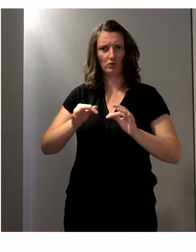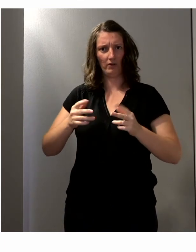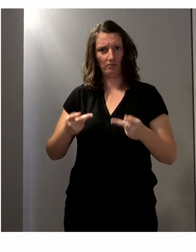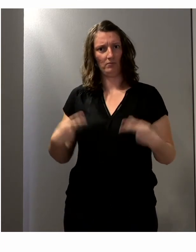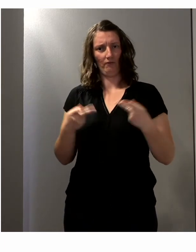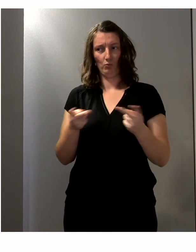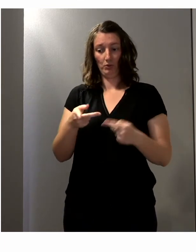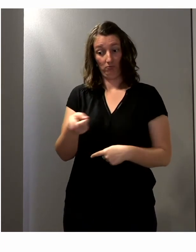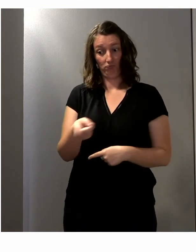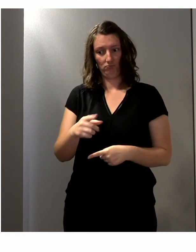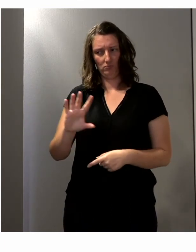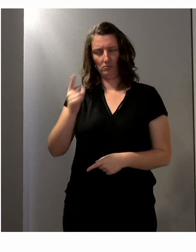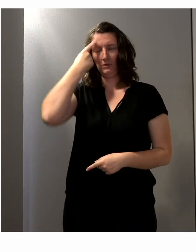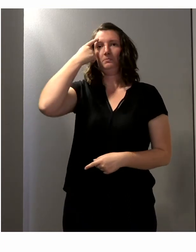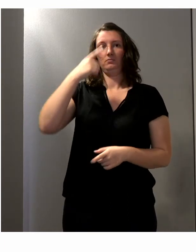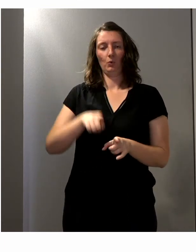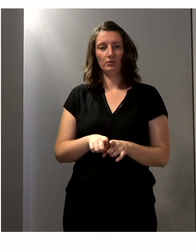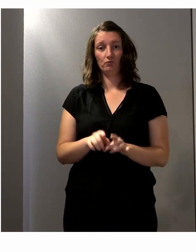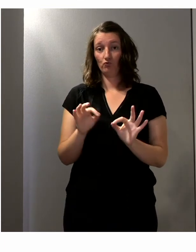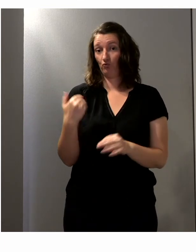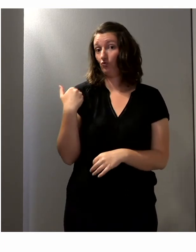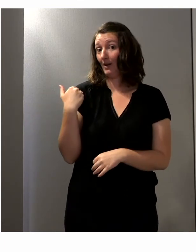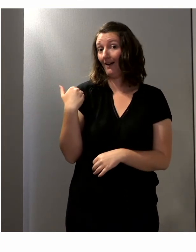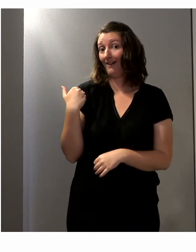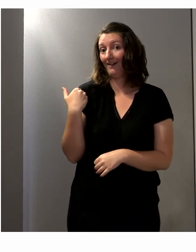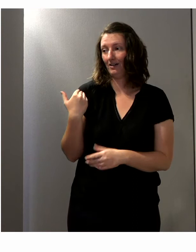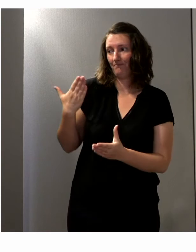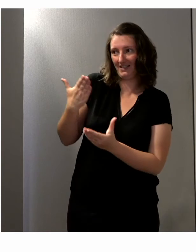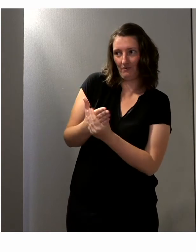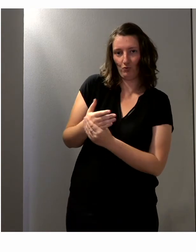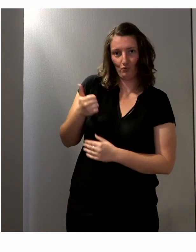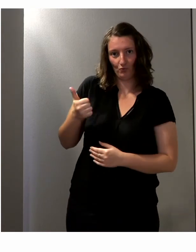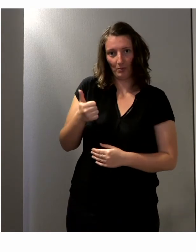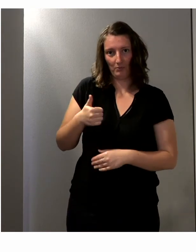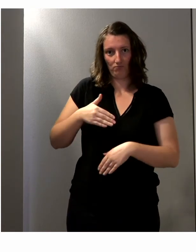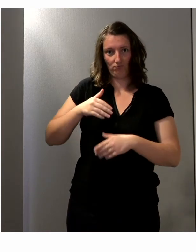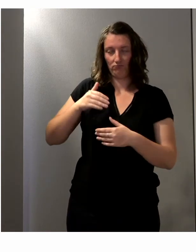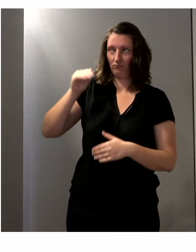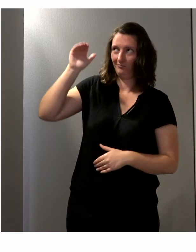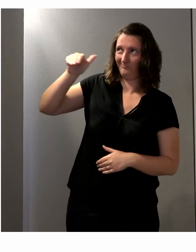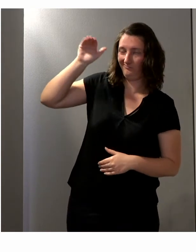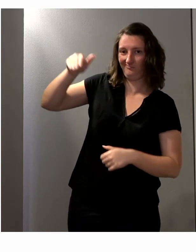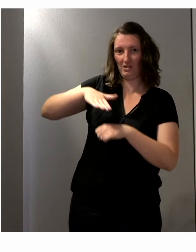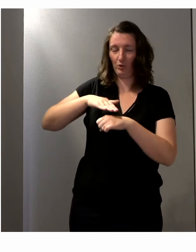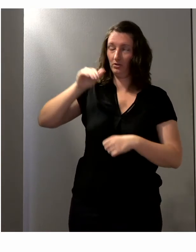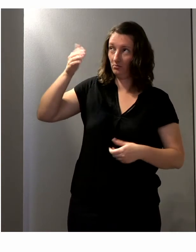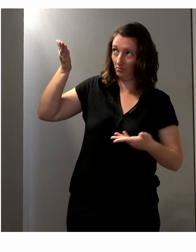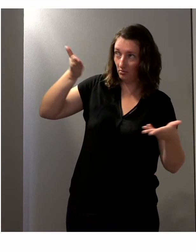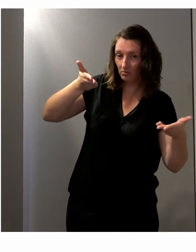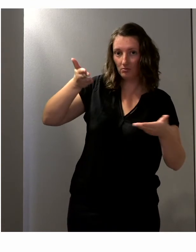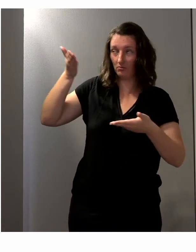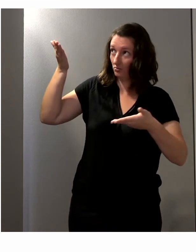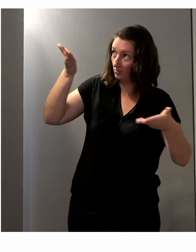publique. Je retiens dans votre dernière intervention, Christophe, le fait que vous appeliez les politiques, quels qu'ils soient, à